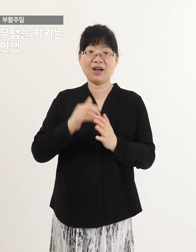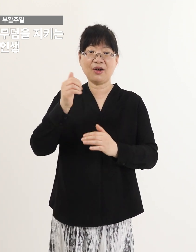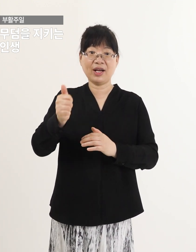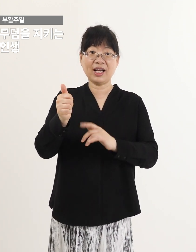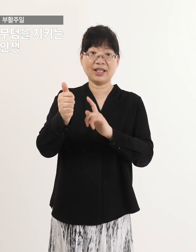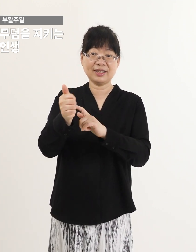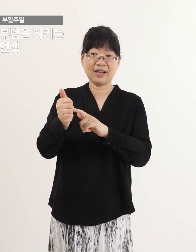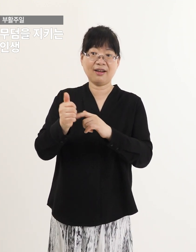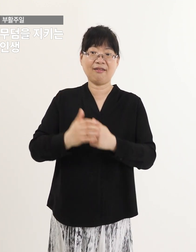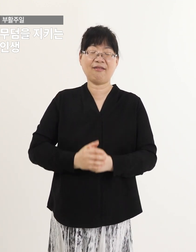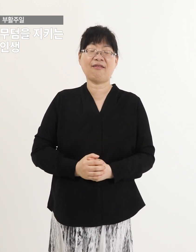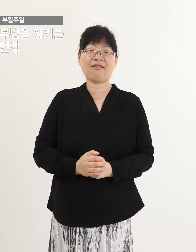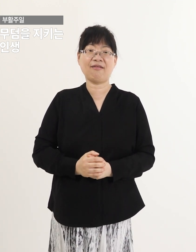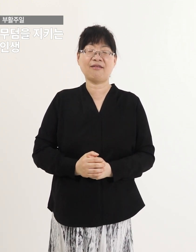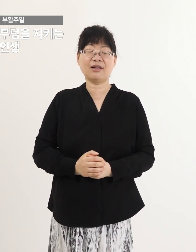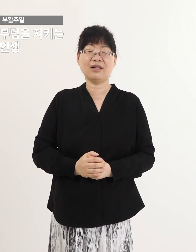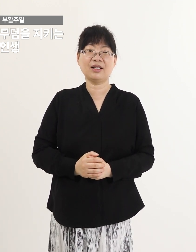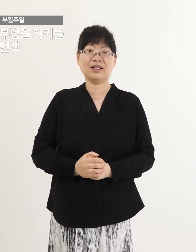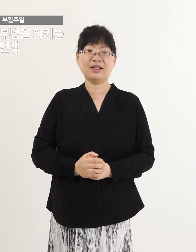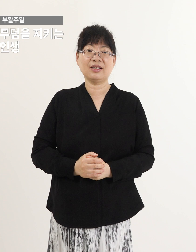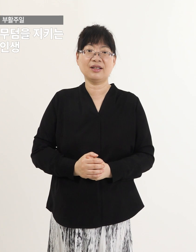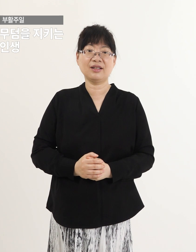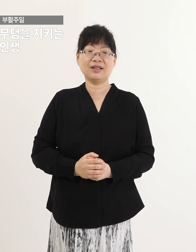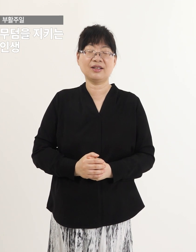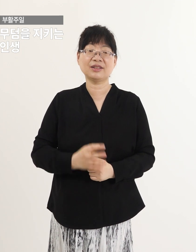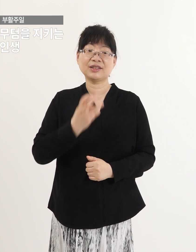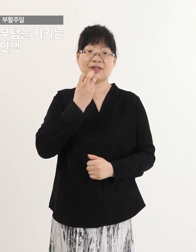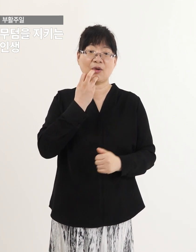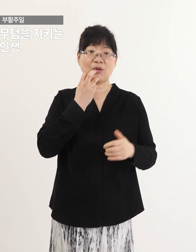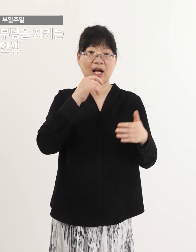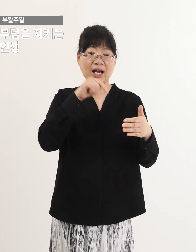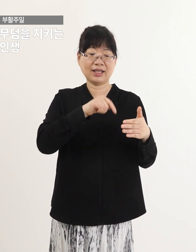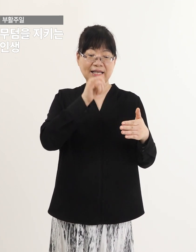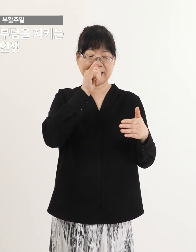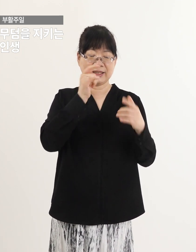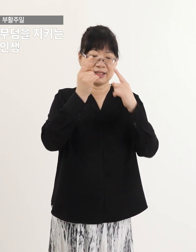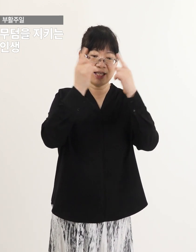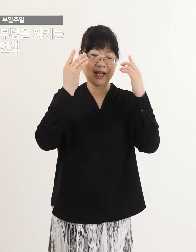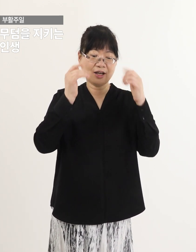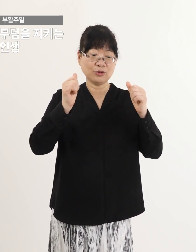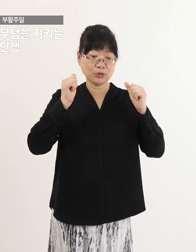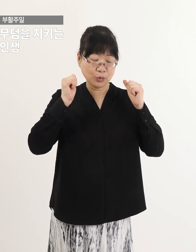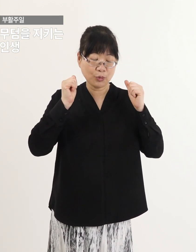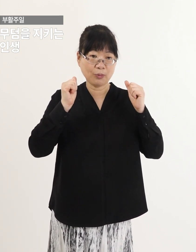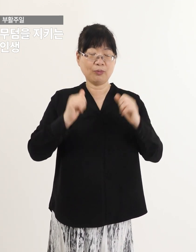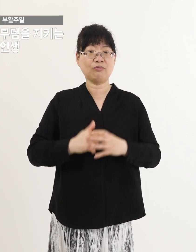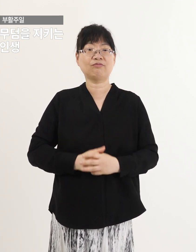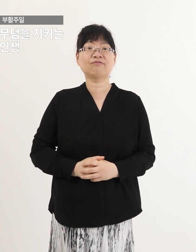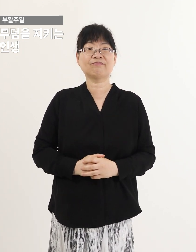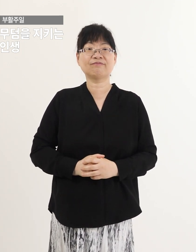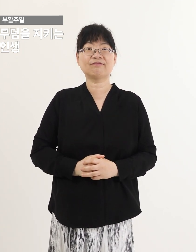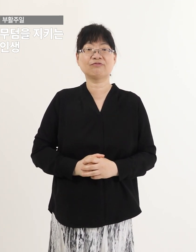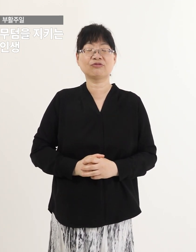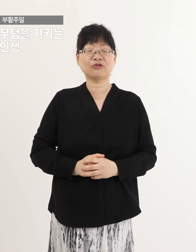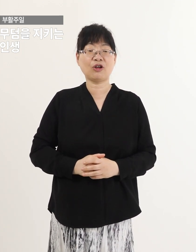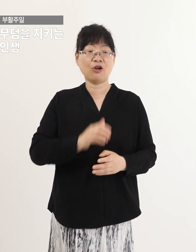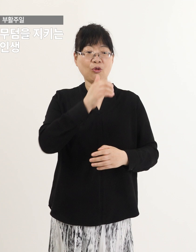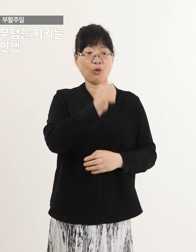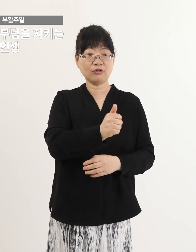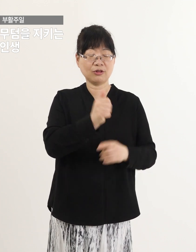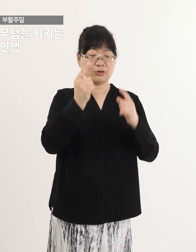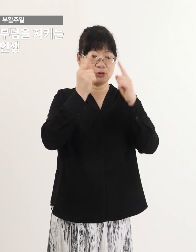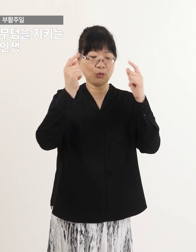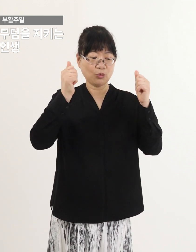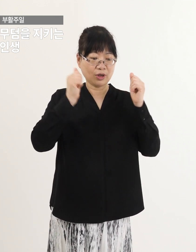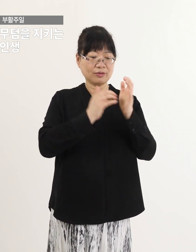회장이 이제 인서울에 있는 대학에 이제 졸업을 하게 되었어요. 회장이 졸업을